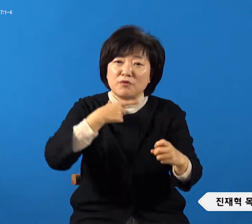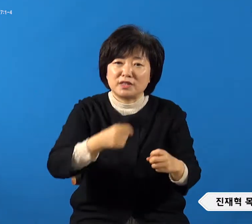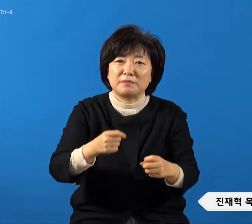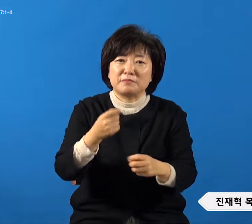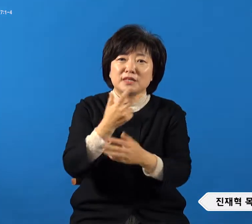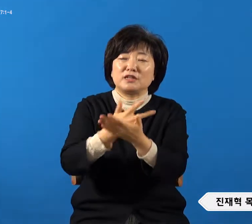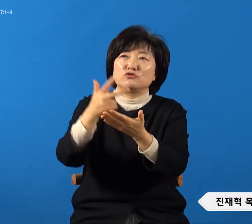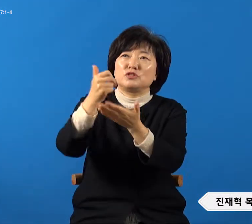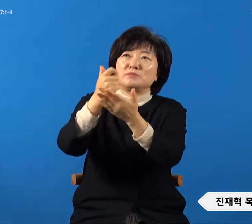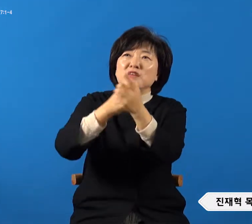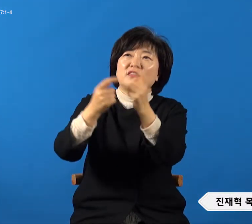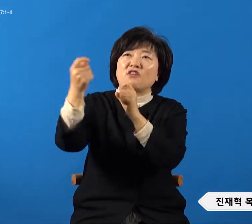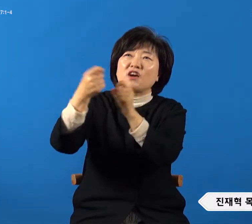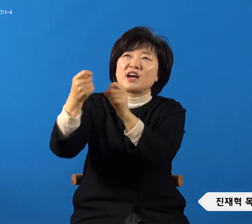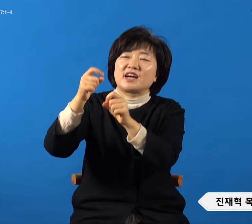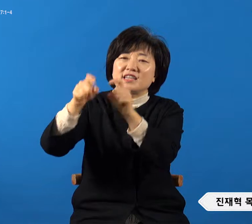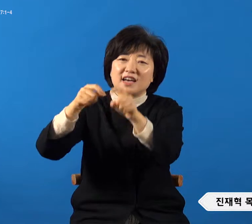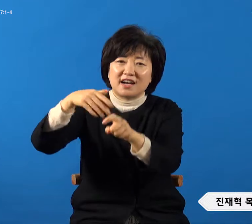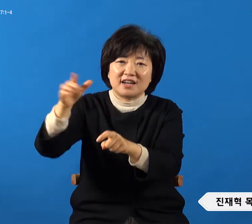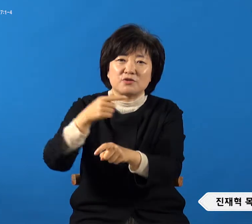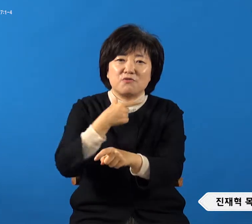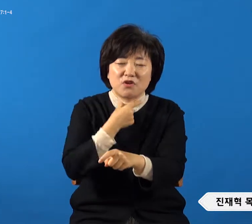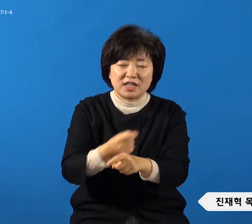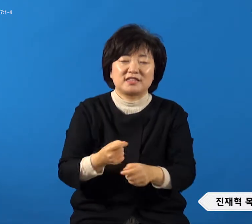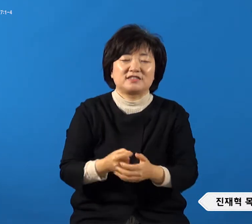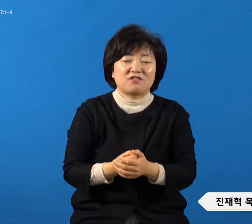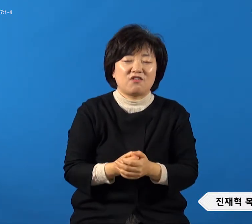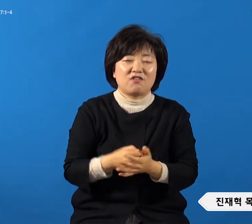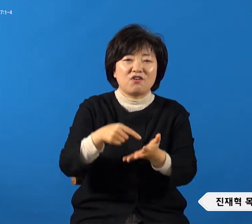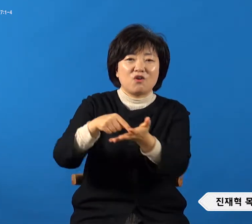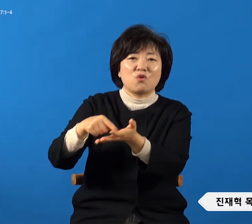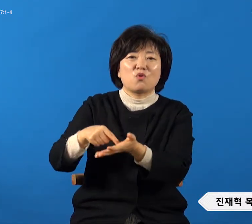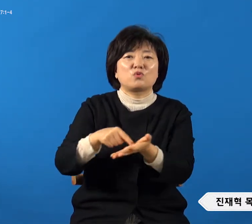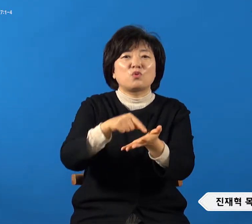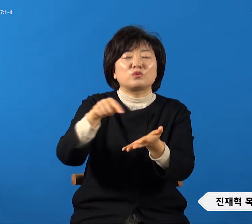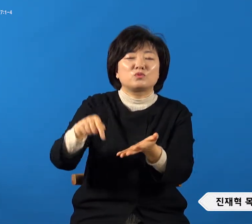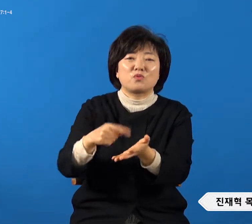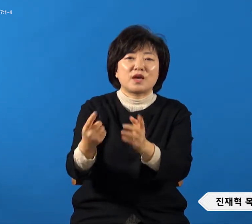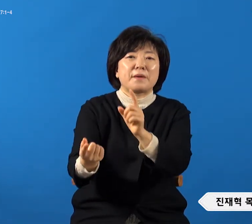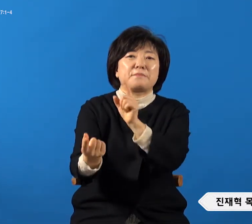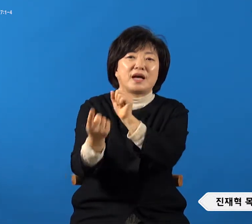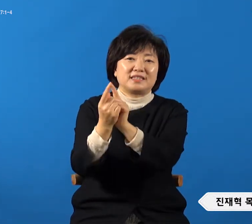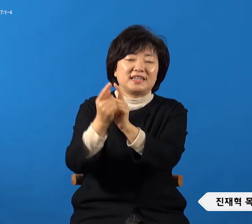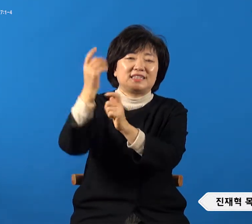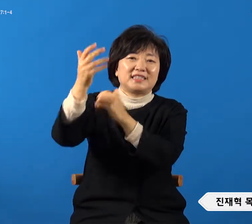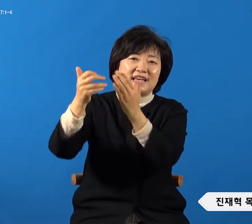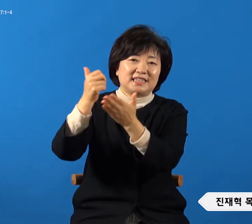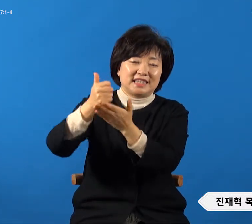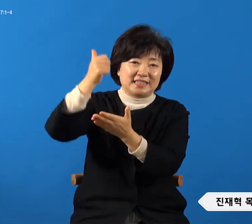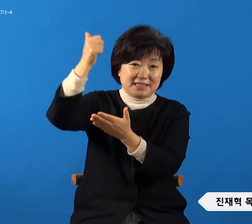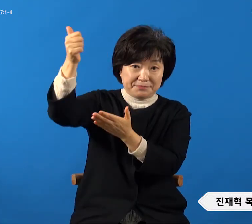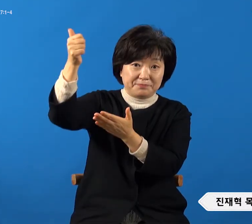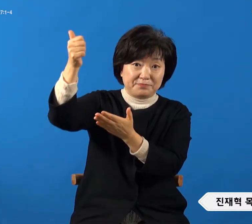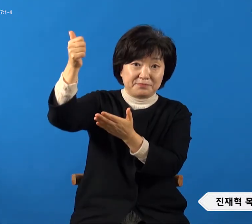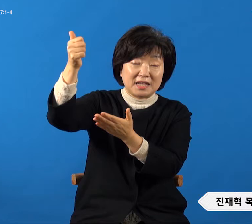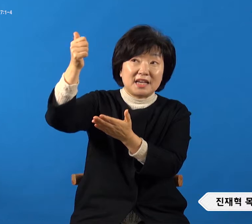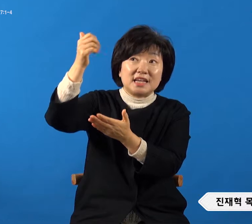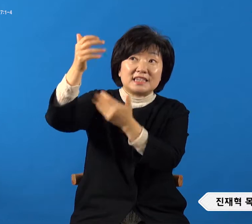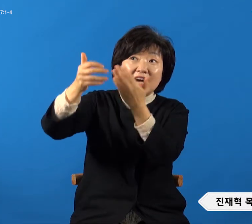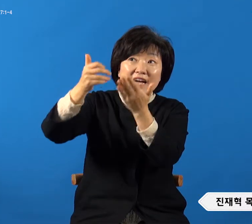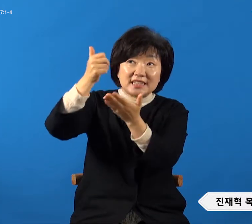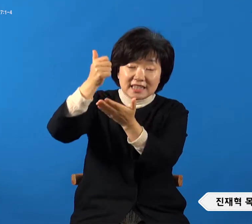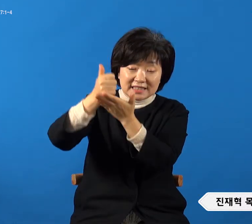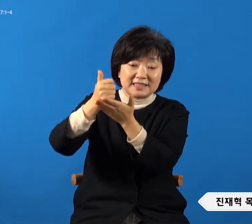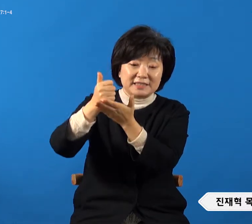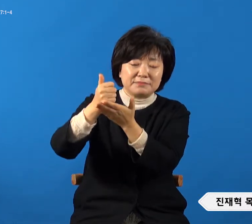주님 앞에 더 가까이 가기를 원하는 것, 고독 가운데 만나는 하나님, 그리고 그 고독